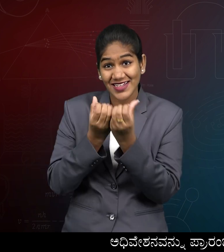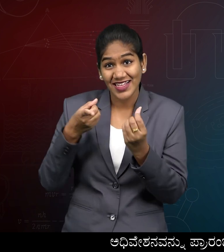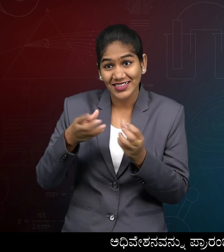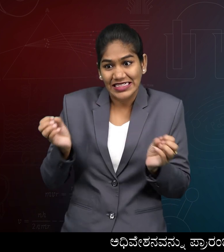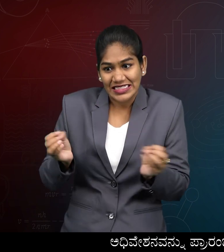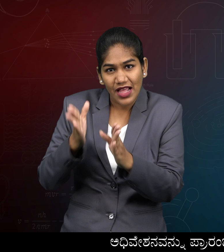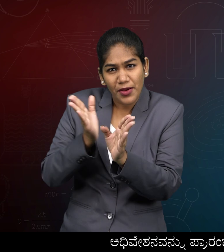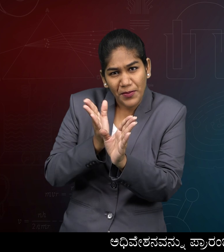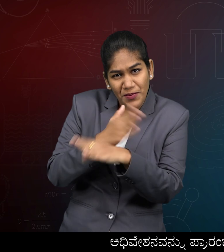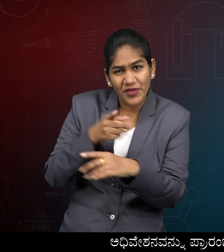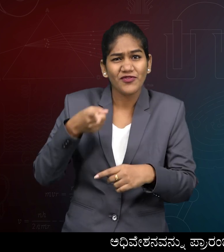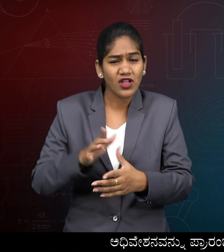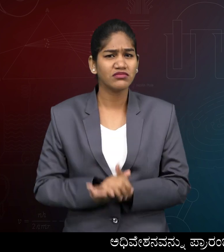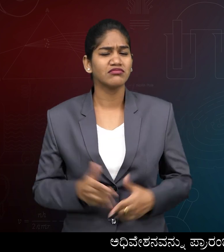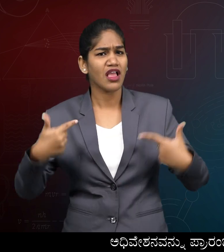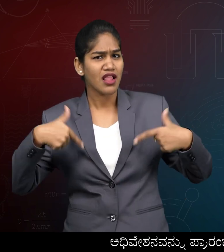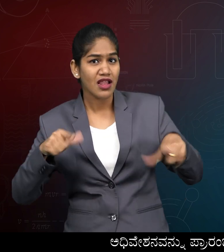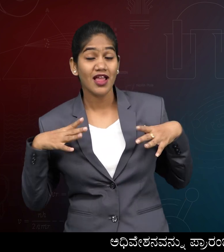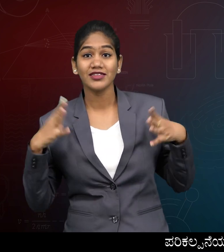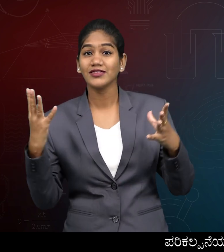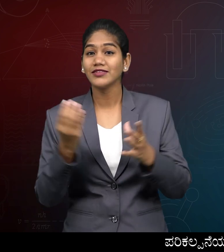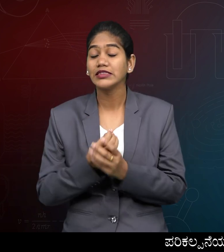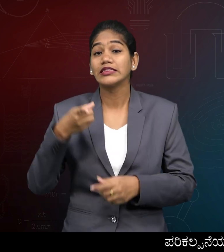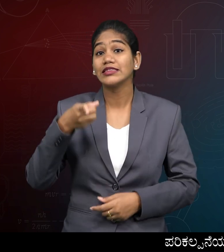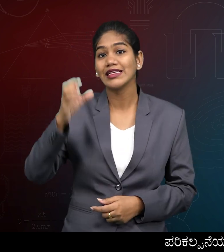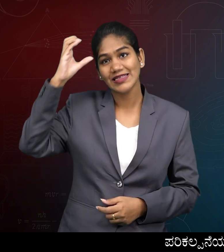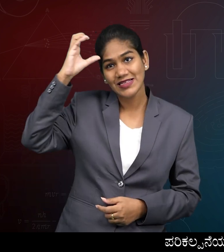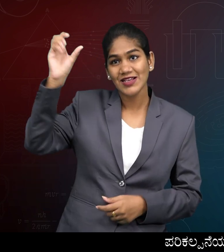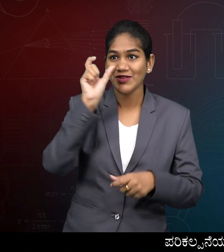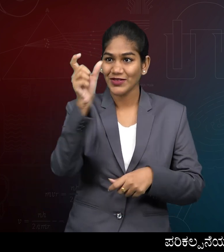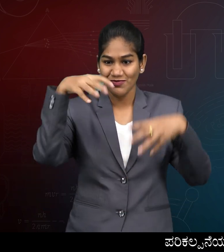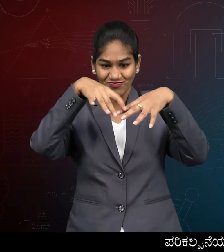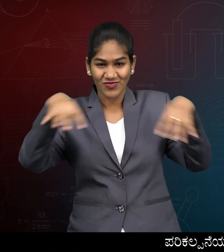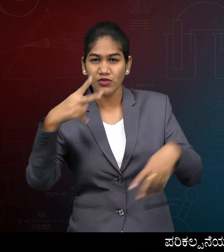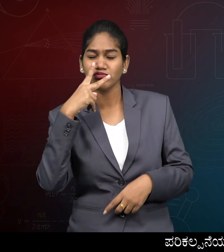ಅಧಿವೇಶನವನ್ನು ಪ್ರಾರಂಭಿಸುವ ಮೊದಲು ಇಂದಿನ ಅಧಿವೇಶನದ ಪರಿಕಲ್ಪನೆಯ ನಕ್ಷೆಯನ್ನು ನೋಡೋಣ.